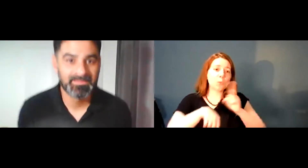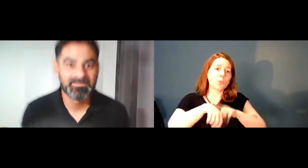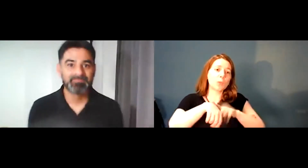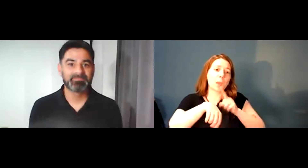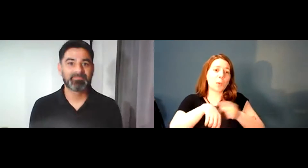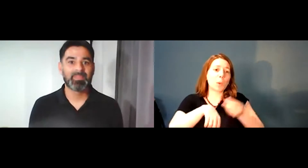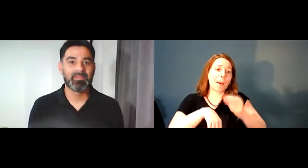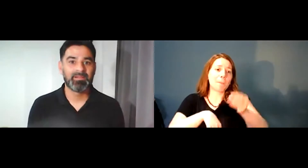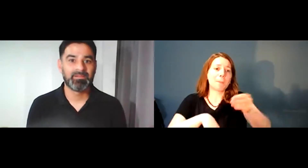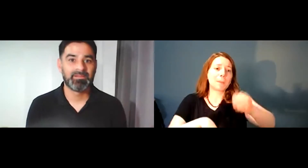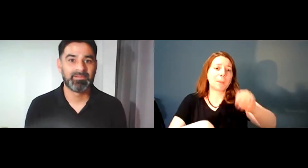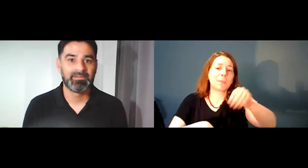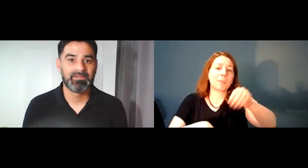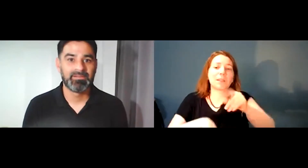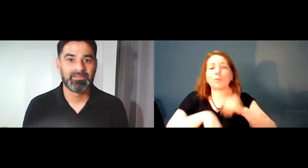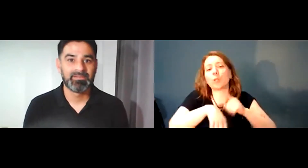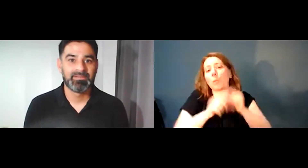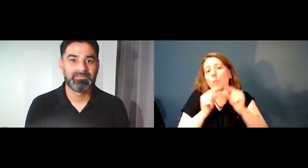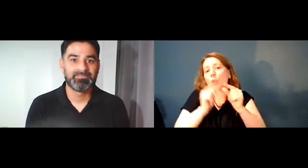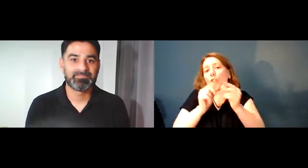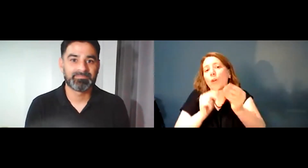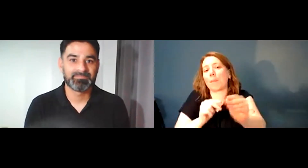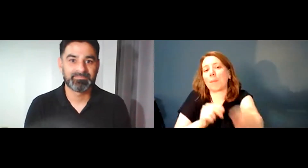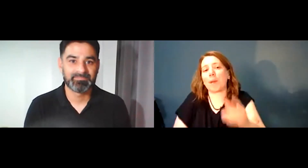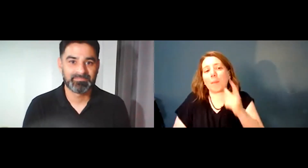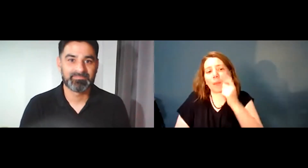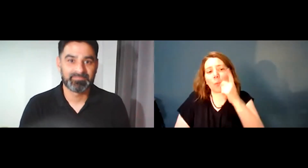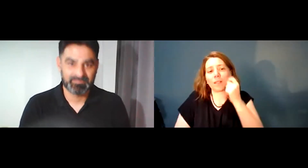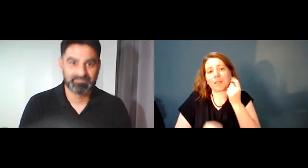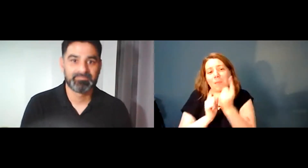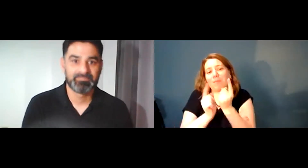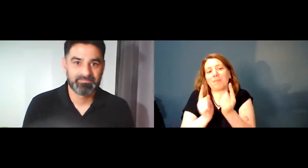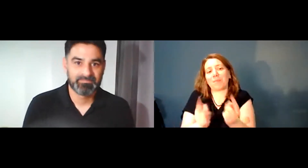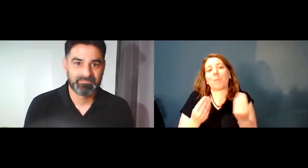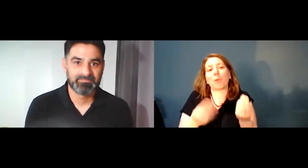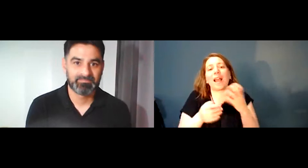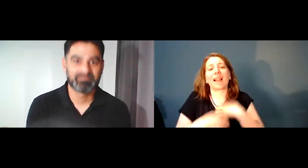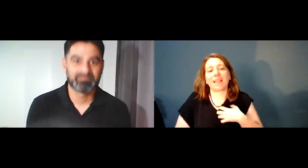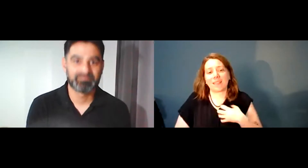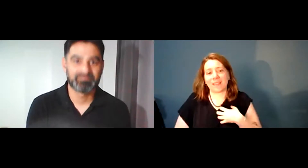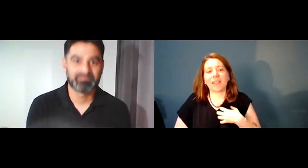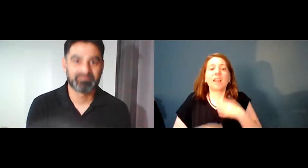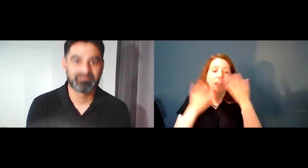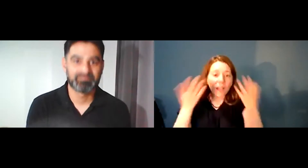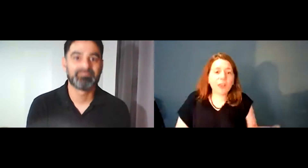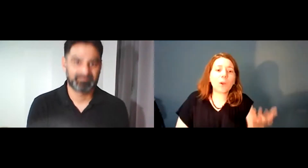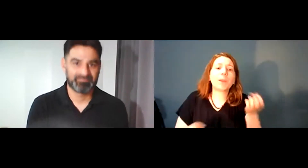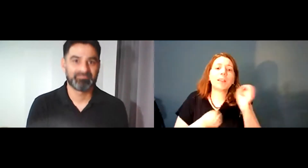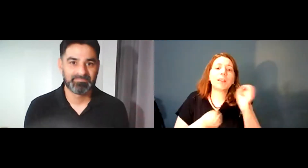Porque a mí, claro, no, creo que eso no se borra. En el chat. No lo perdés. Claro, aparte les tenemos